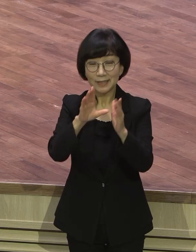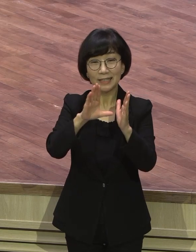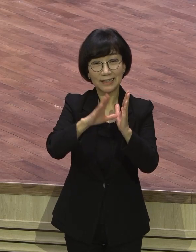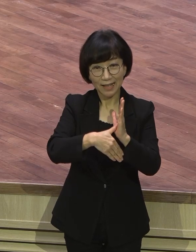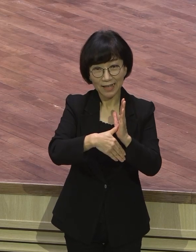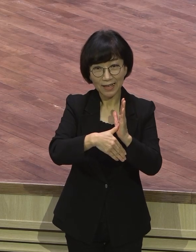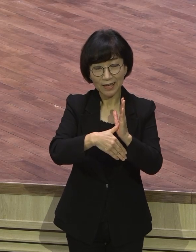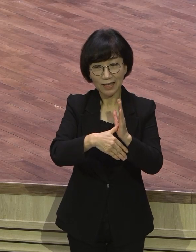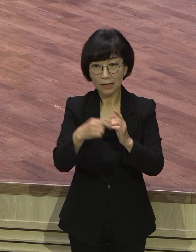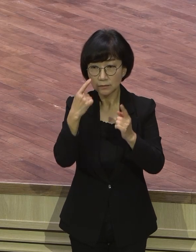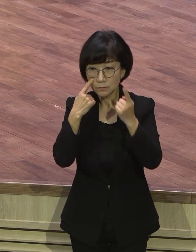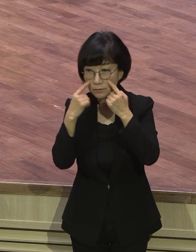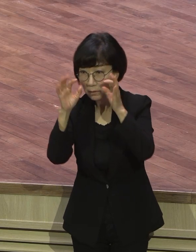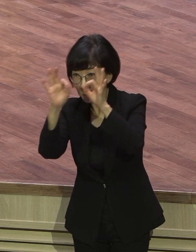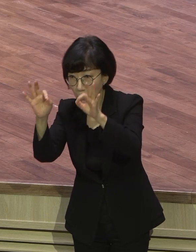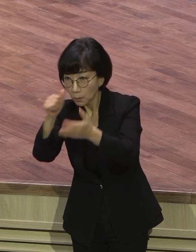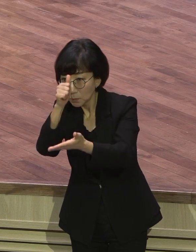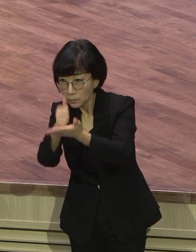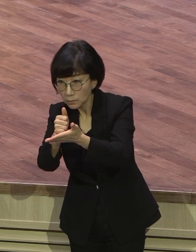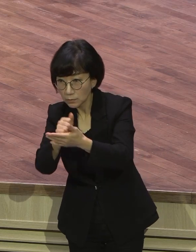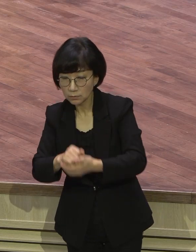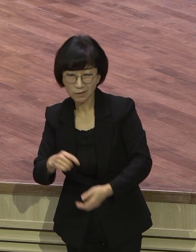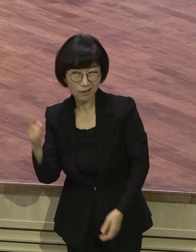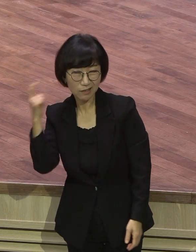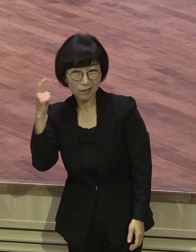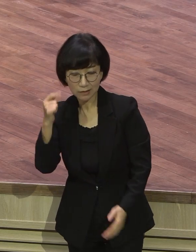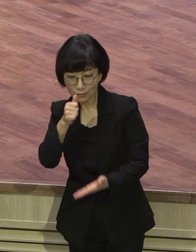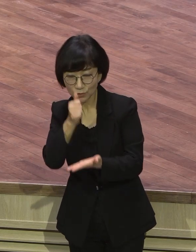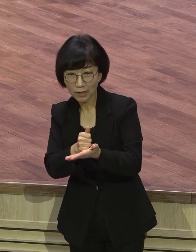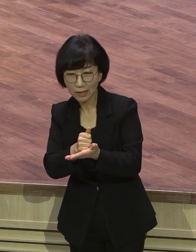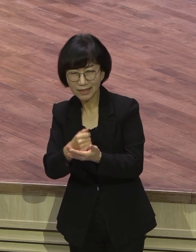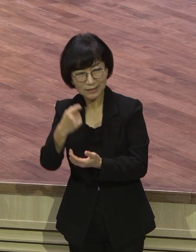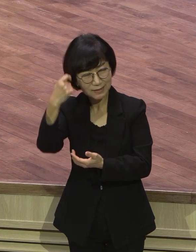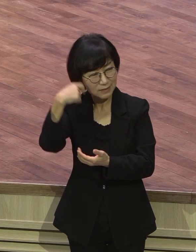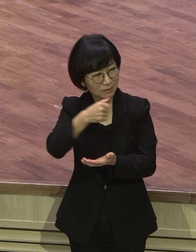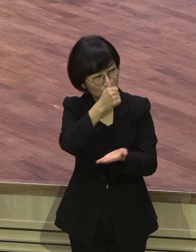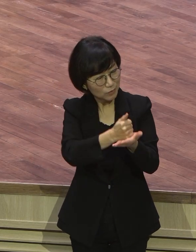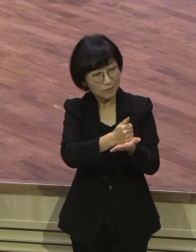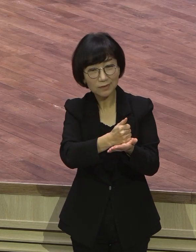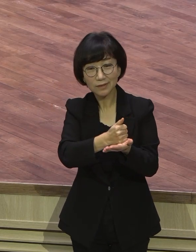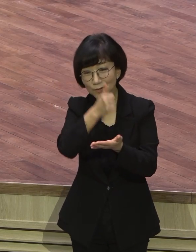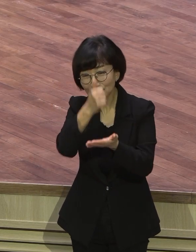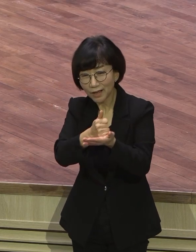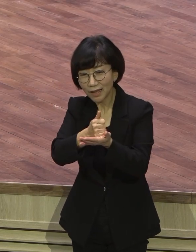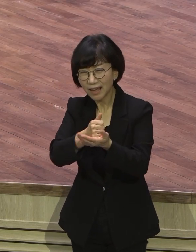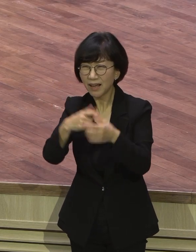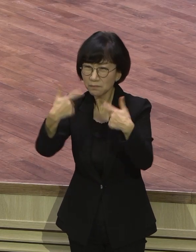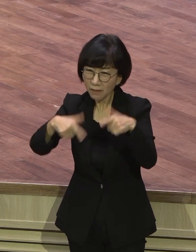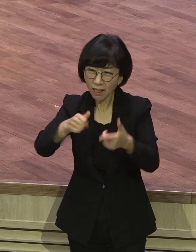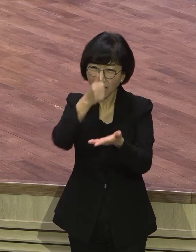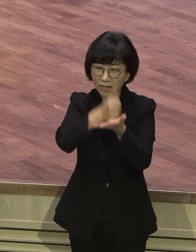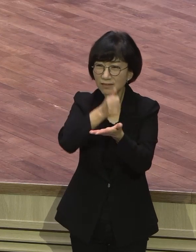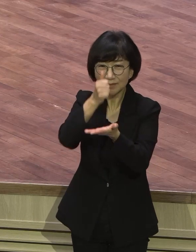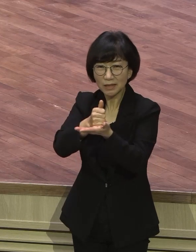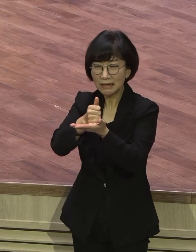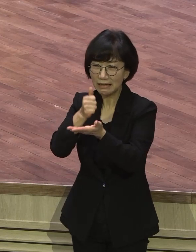보는 것이 죄요 듣는 것이 죄요 느끼는 것이 죄요 뭐 전부 다